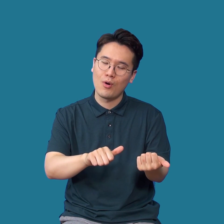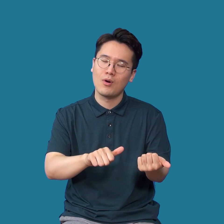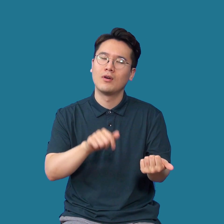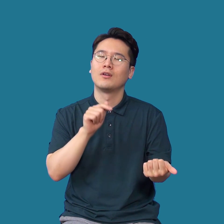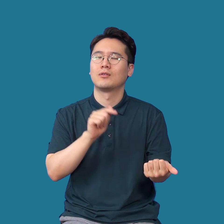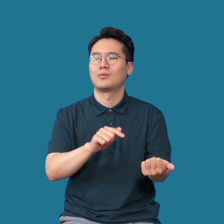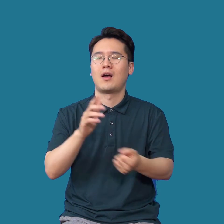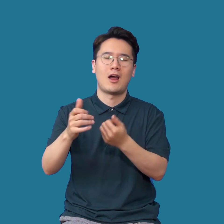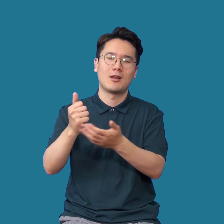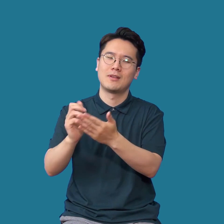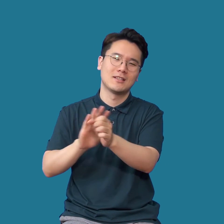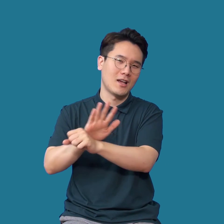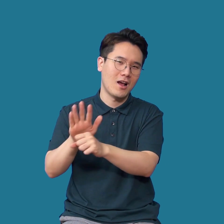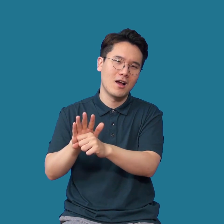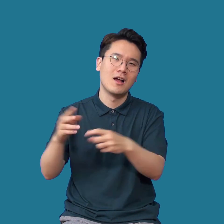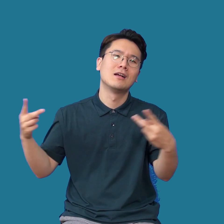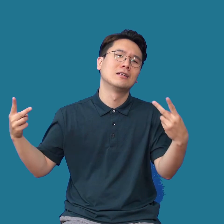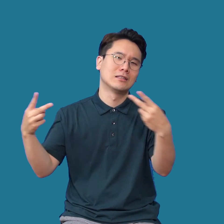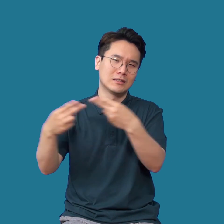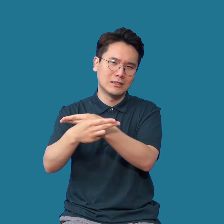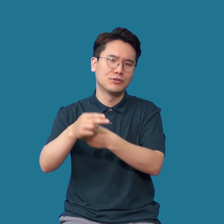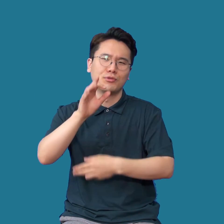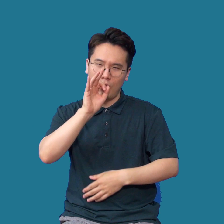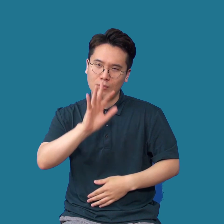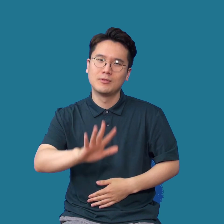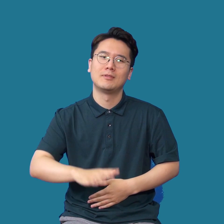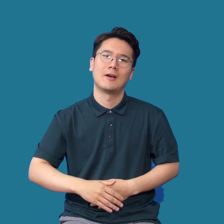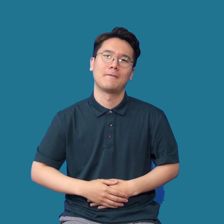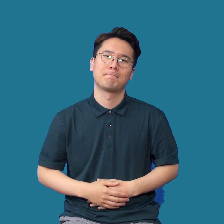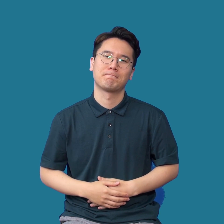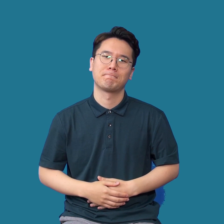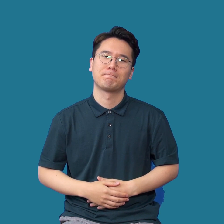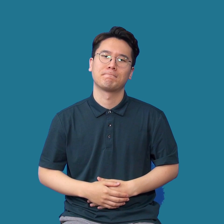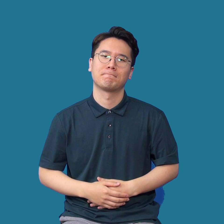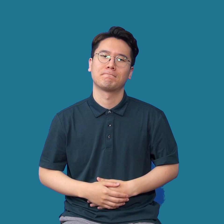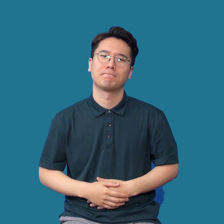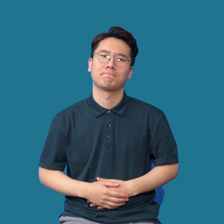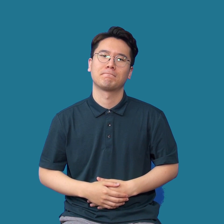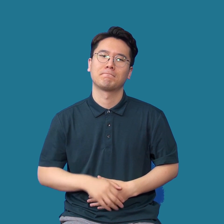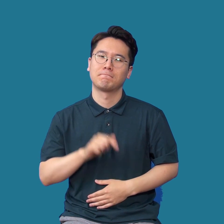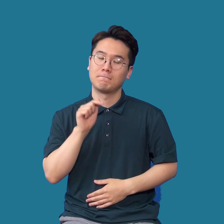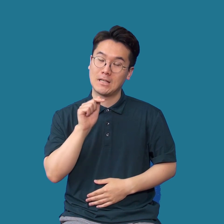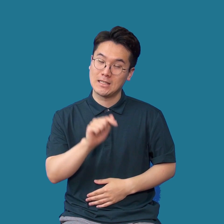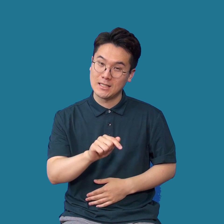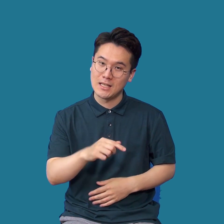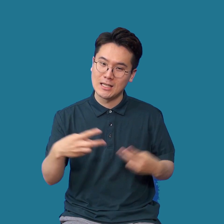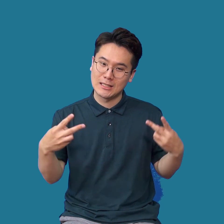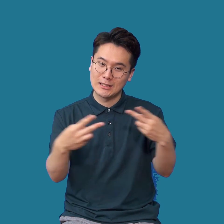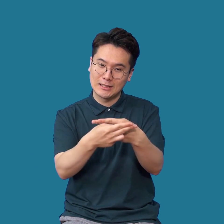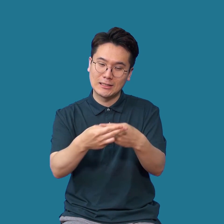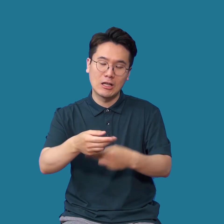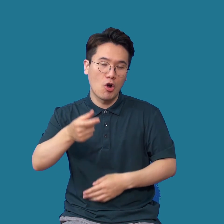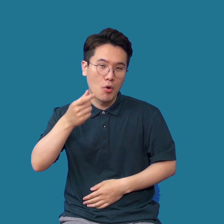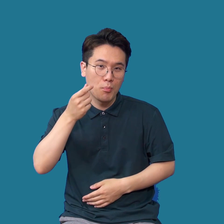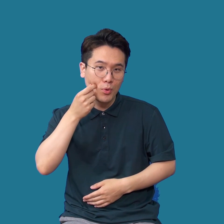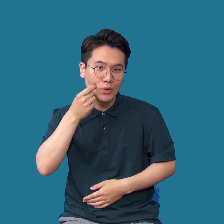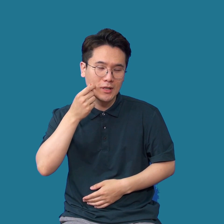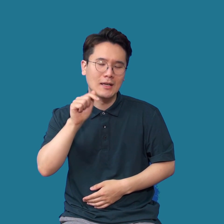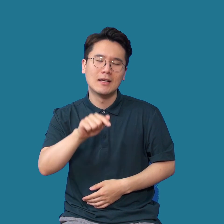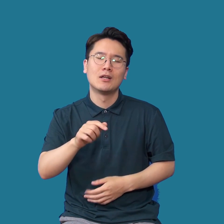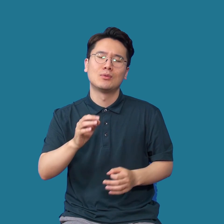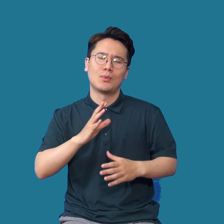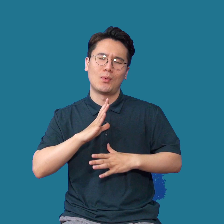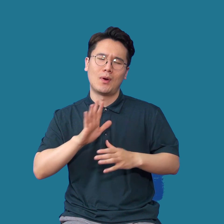죽음마저도 하나님의 사랑에서 우리를 끊을 수는 없습니다. 이 끊어지지 아니하는 이 놀라운